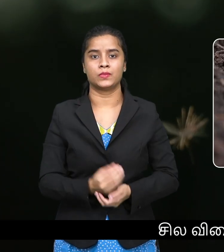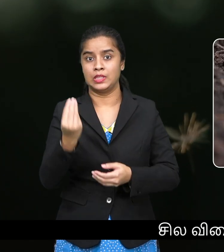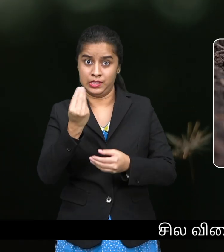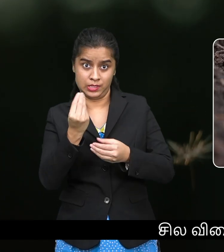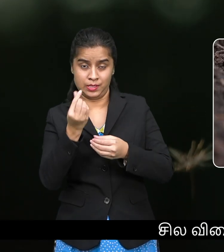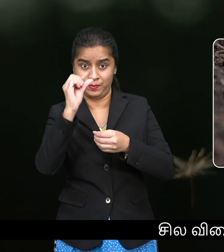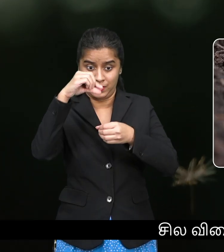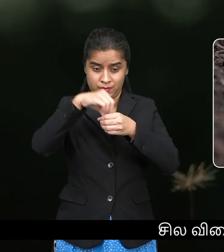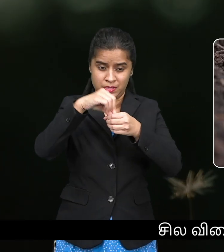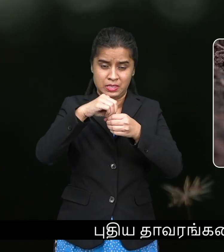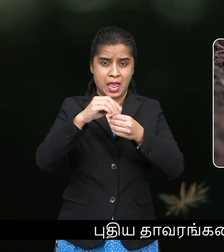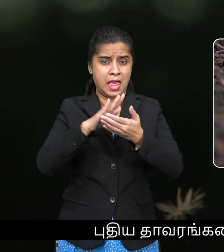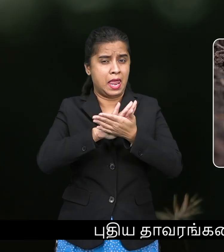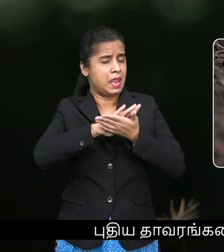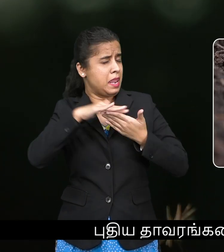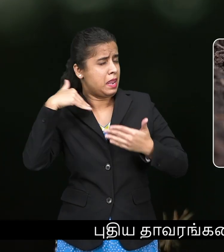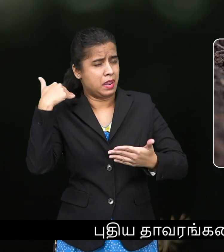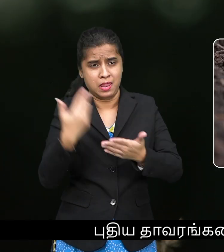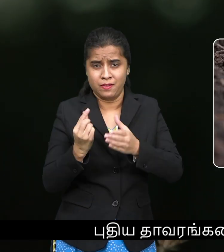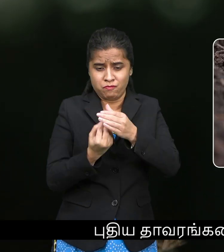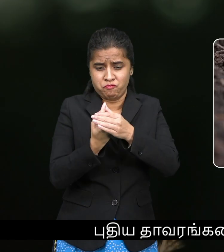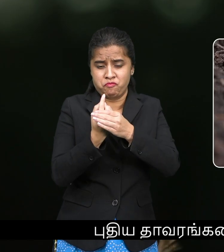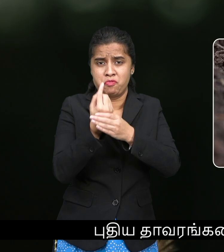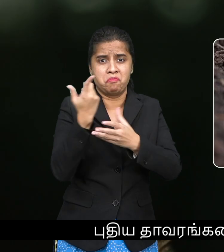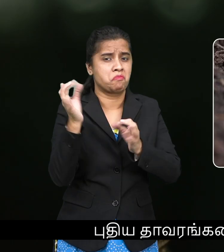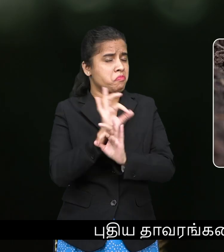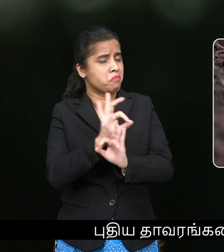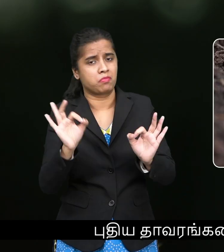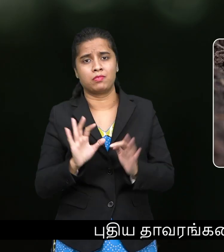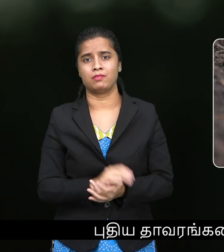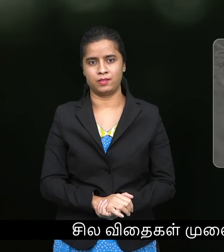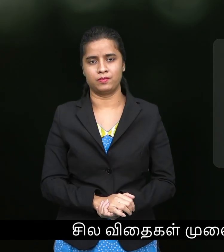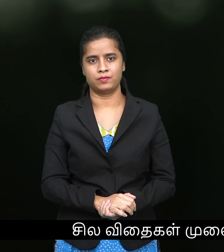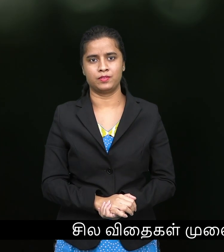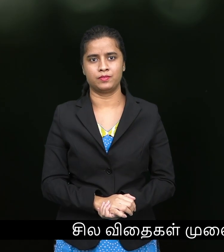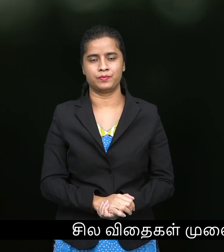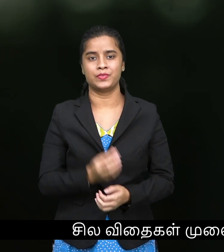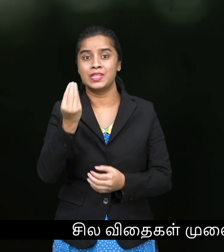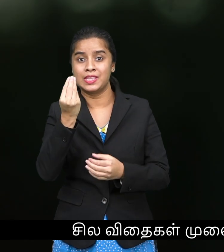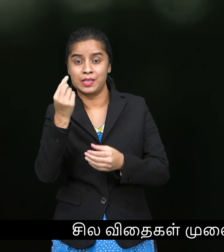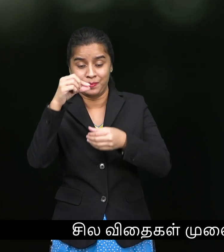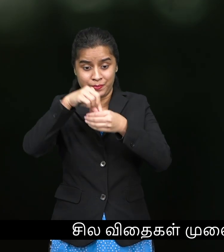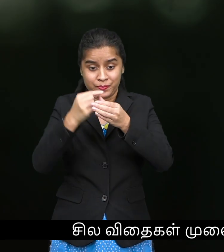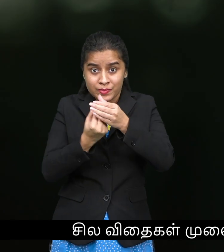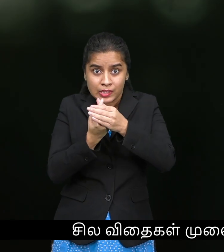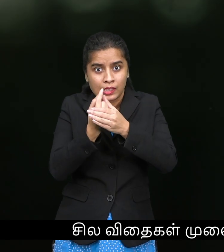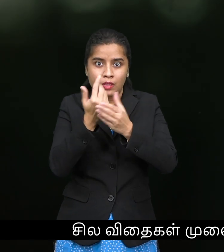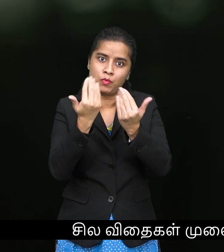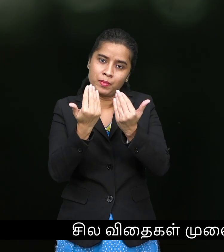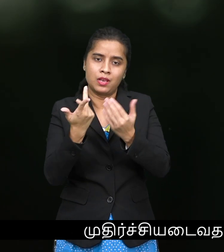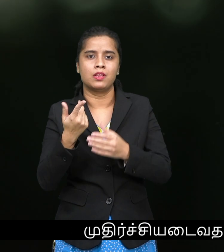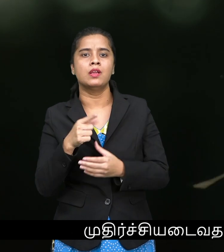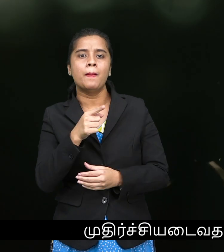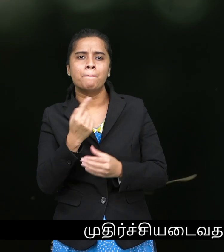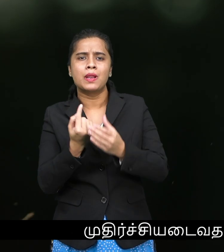சில விதைகள் முளைத்து புதிய தாவரங்களை உருவாக்குவதில்லை. சில விதைகள் முளைக்கும், ஆனால்